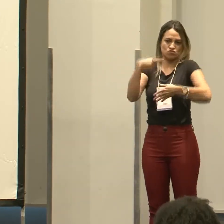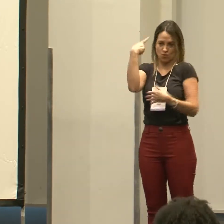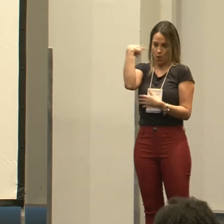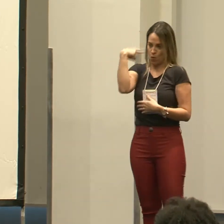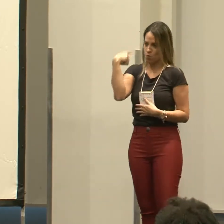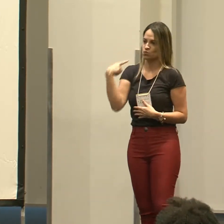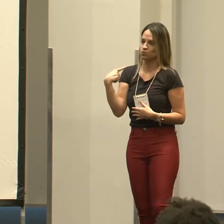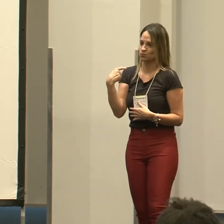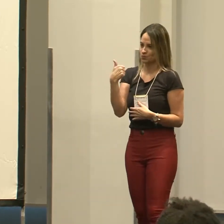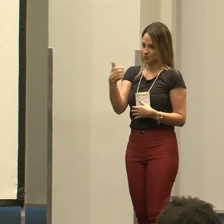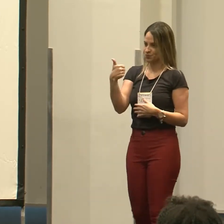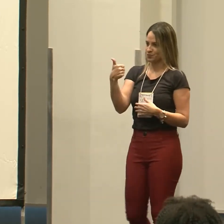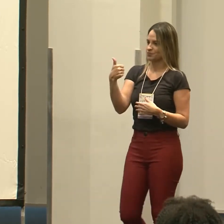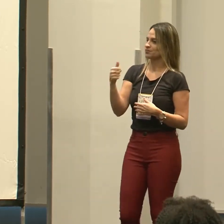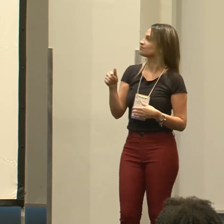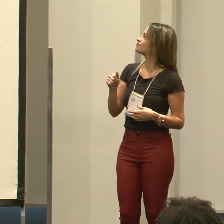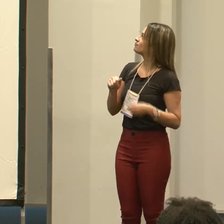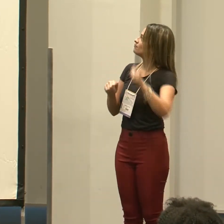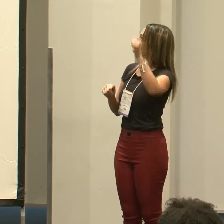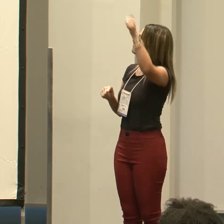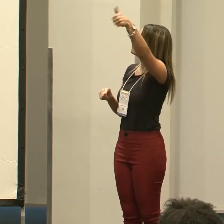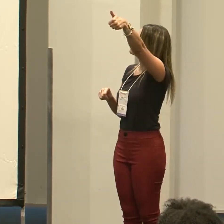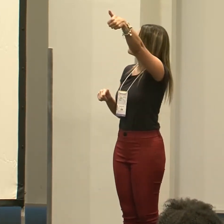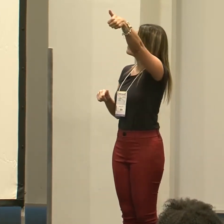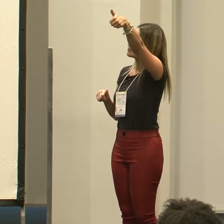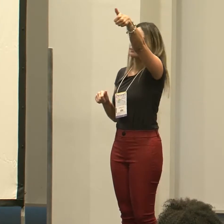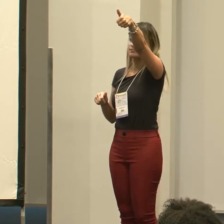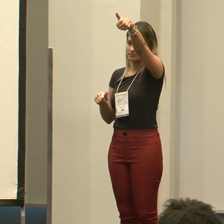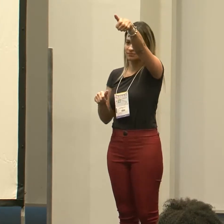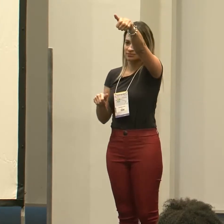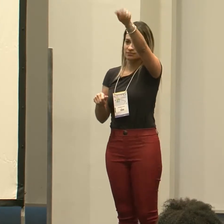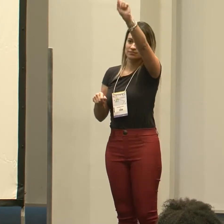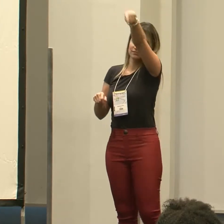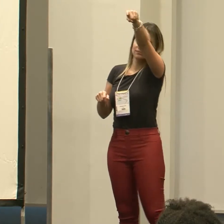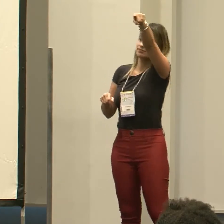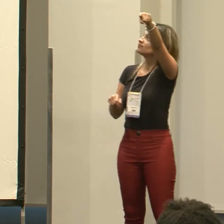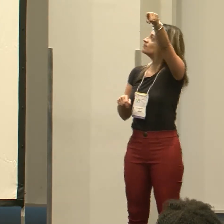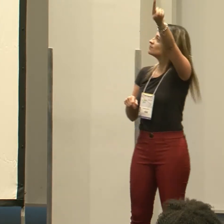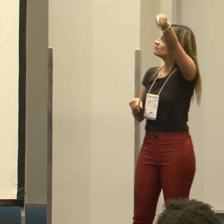Ele trabalhava ele era espanhol.